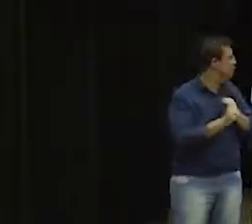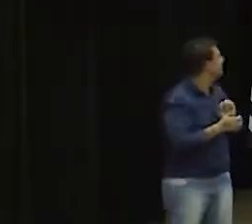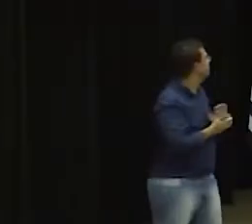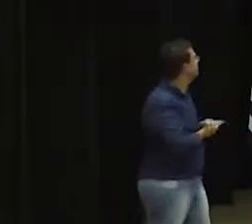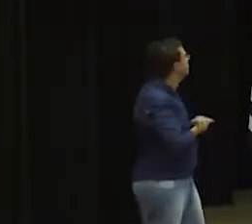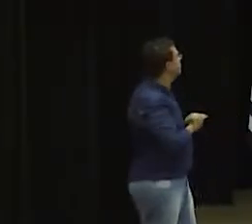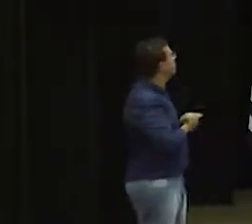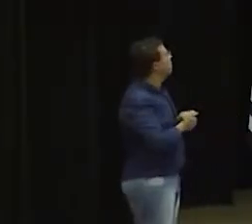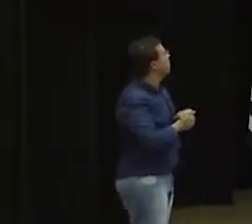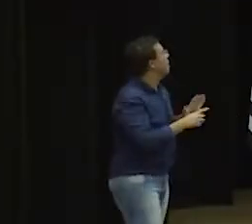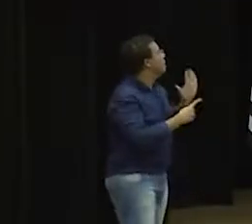Considerações finais.